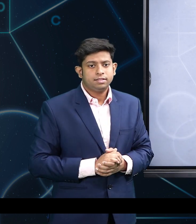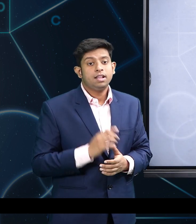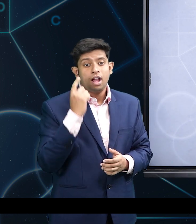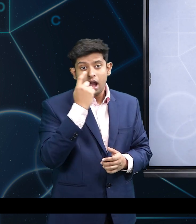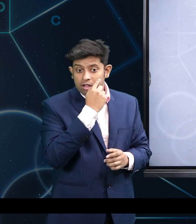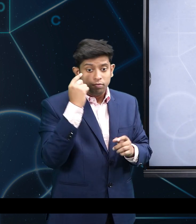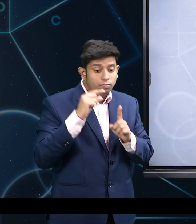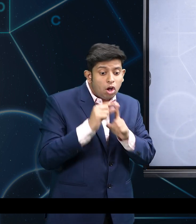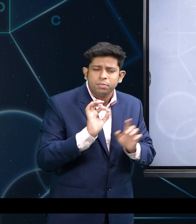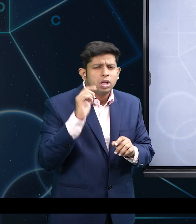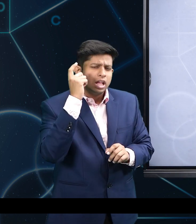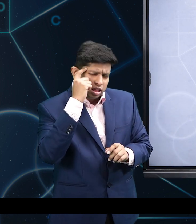ఊహించిన సగటు,